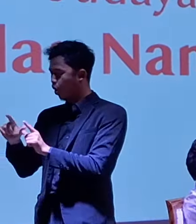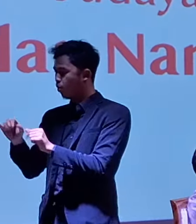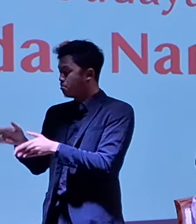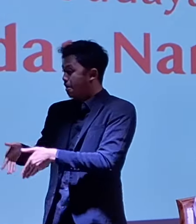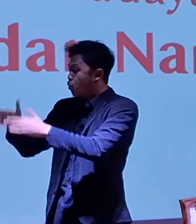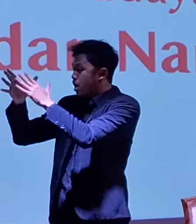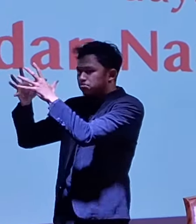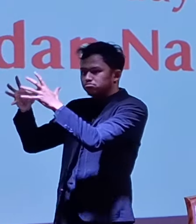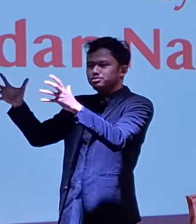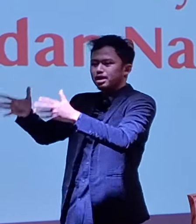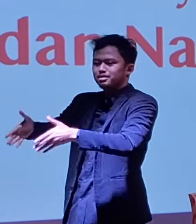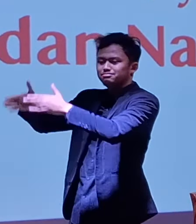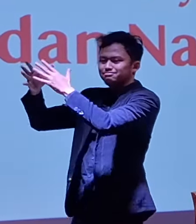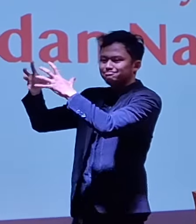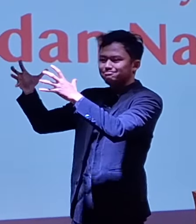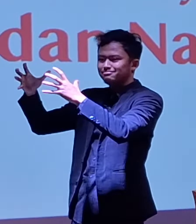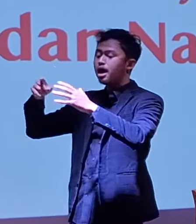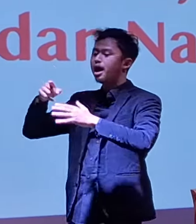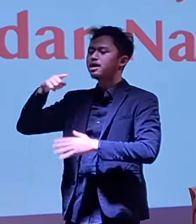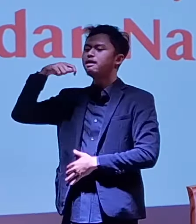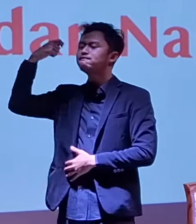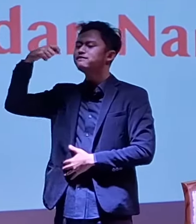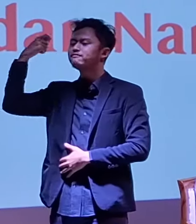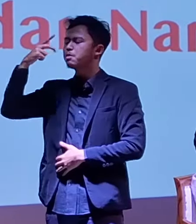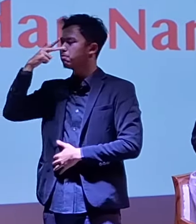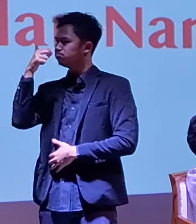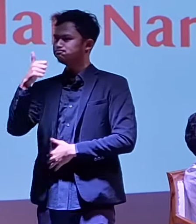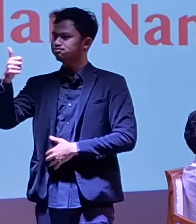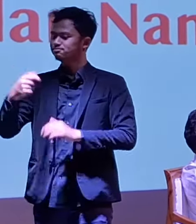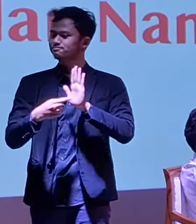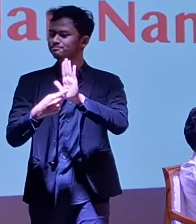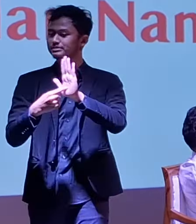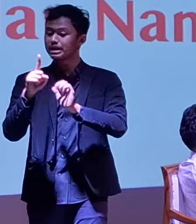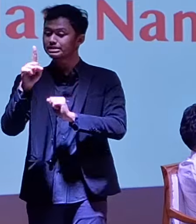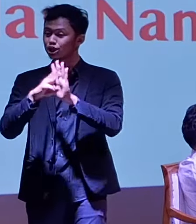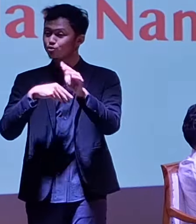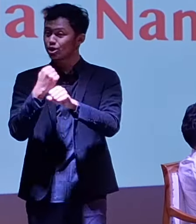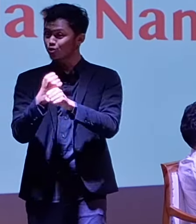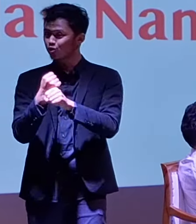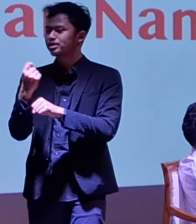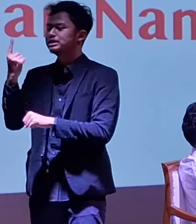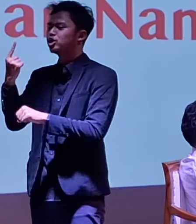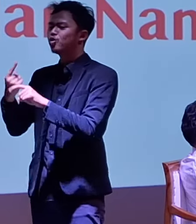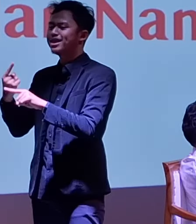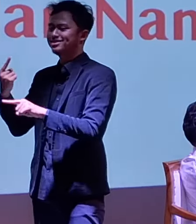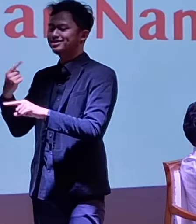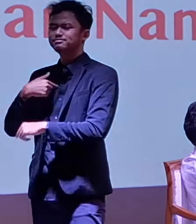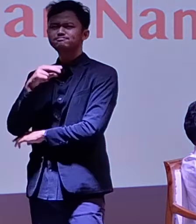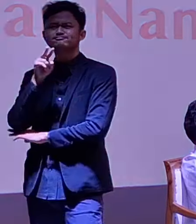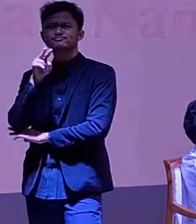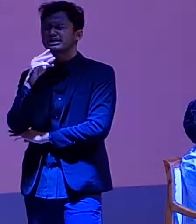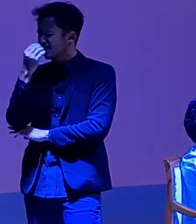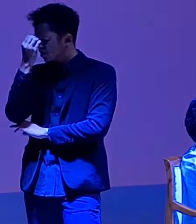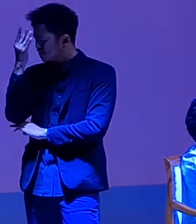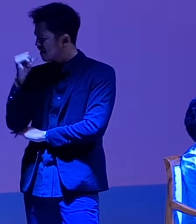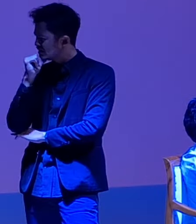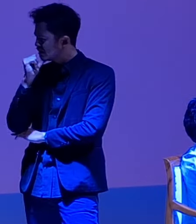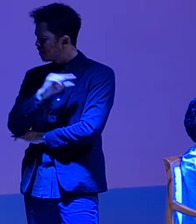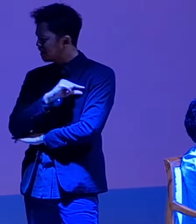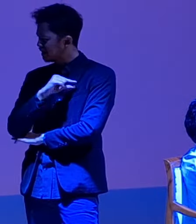besar. Itu diputar film-film bermutu seminggu sekali. Saya tidak ingat siapa